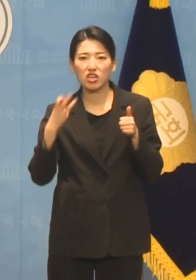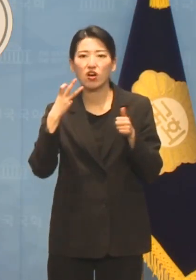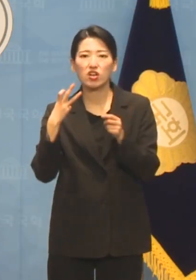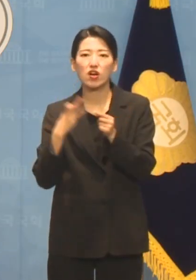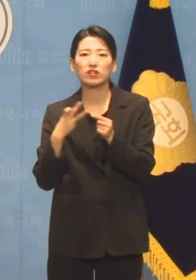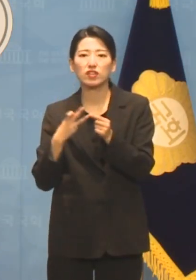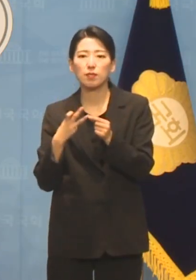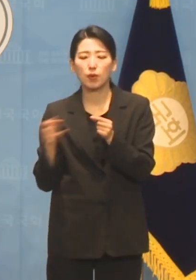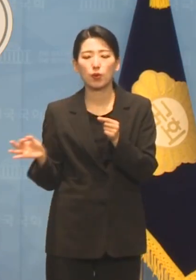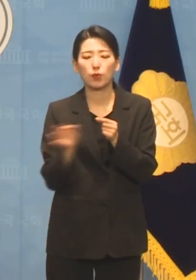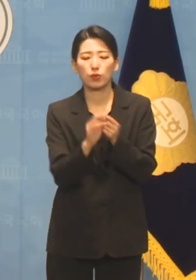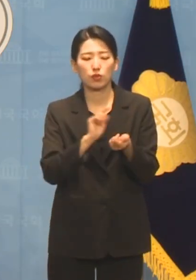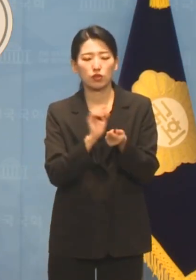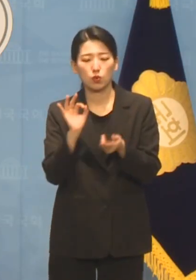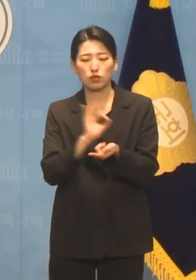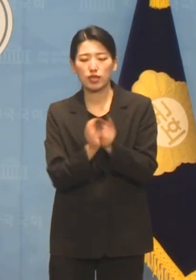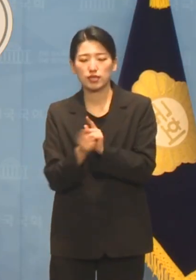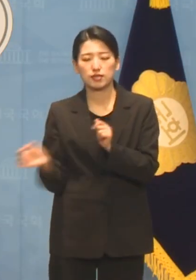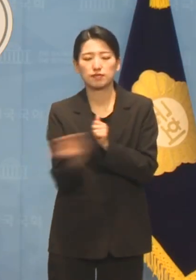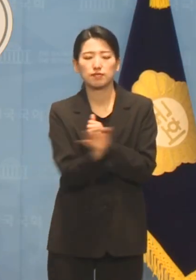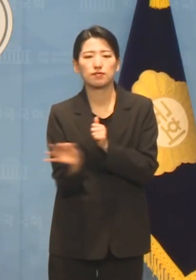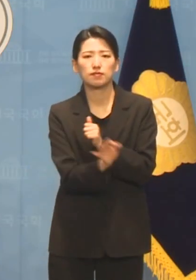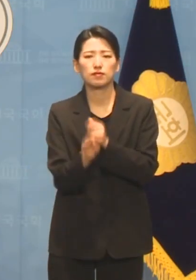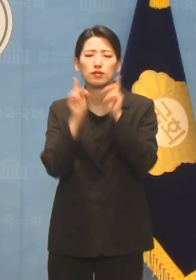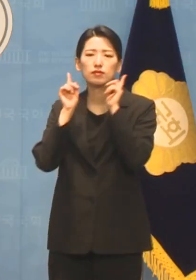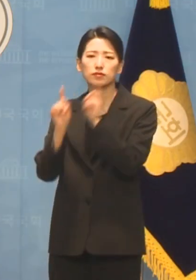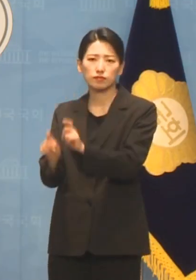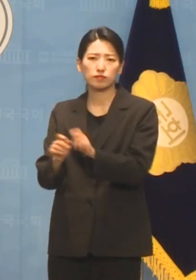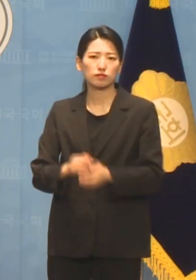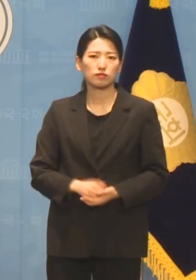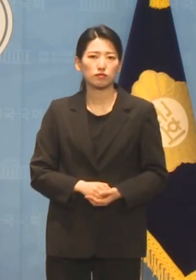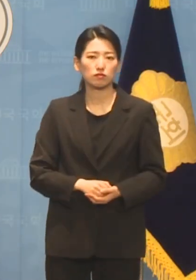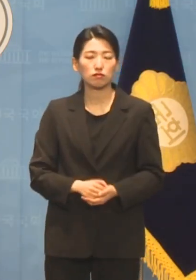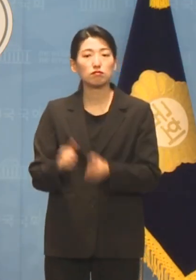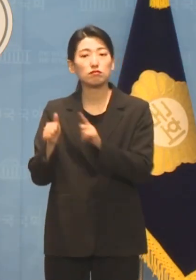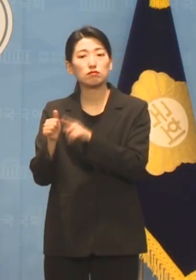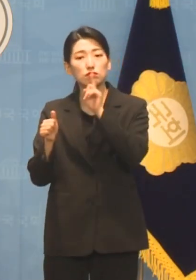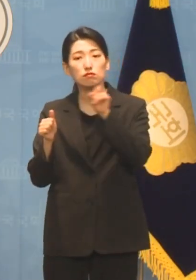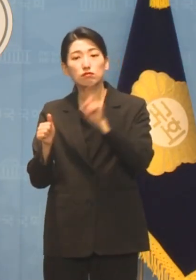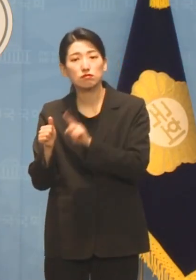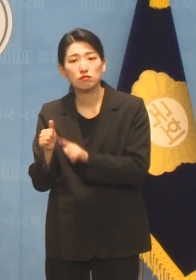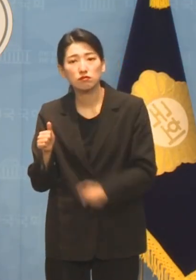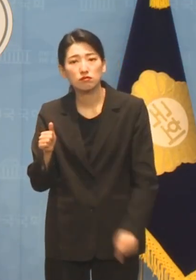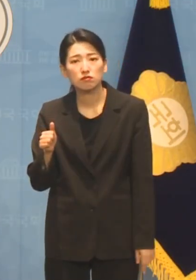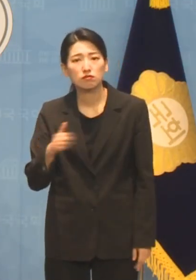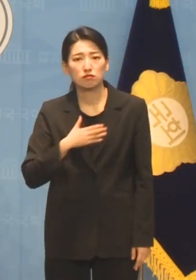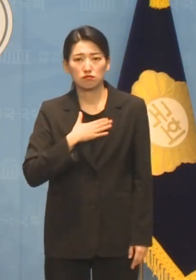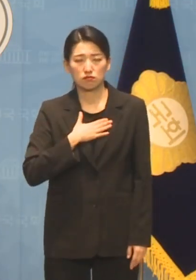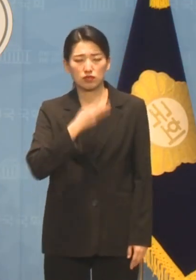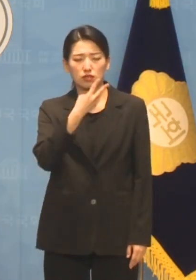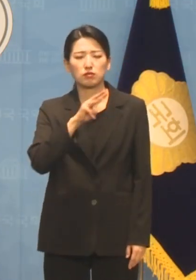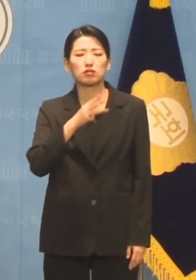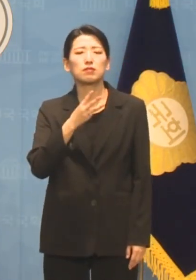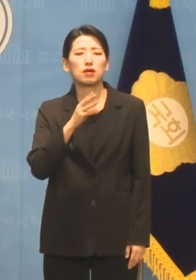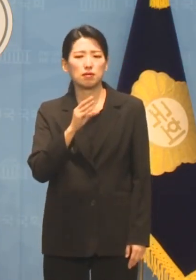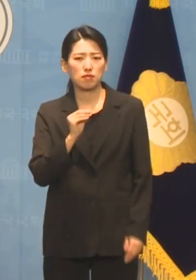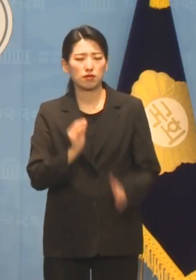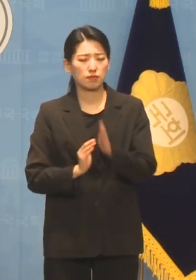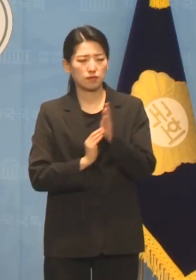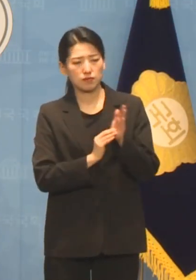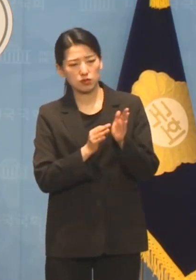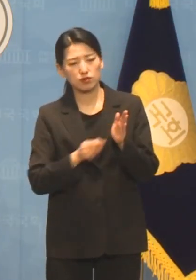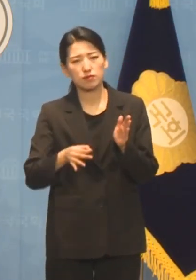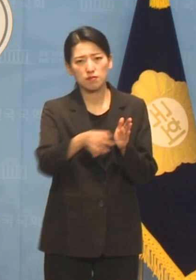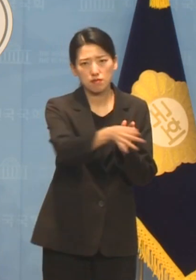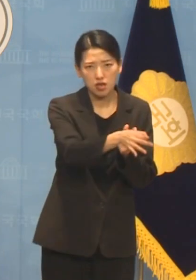것입니다. 압수수색 직후 김 씨는 SBS 인터뷰에서 오 시장의 여론조사 비용 3,300만 원 외에도